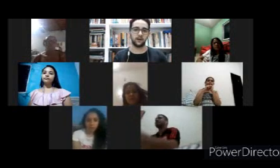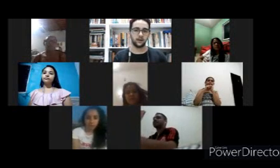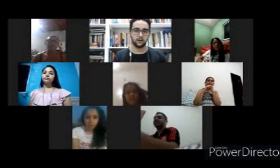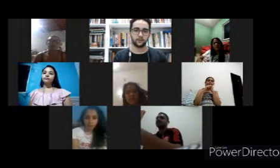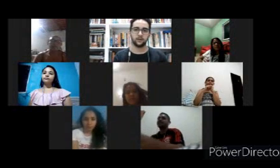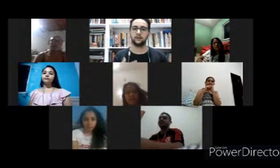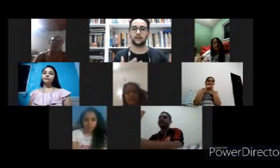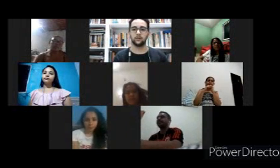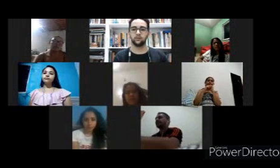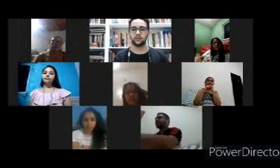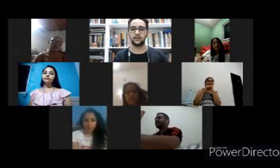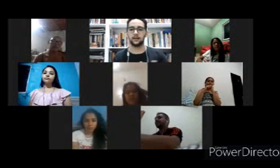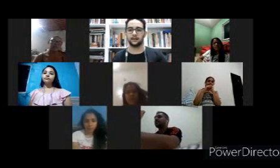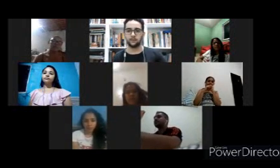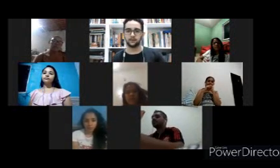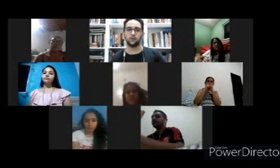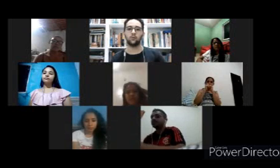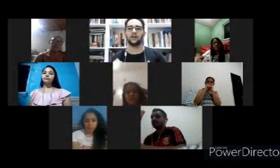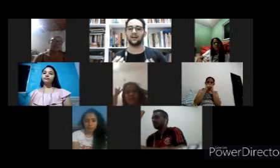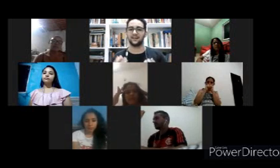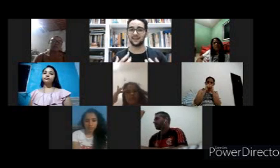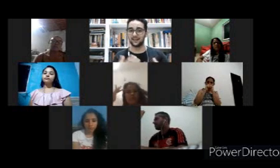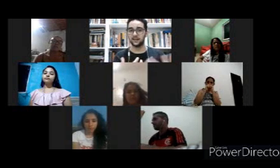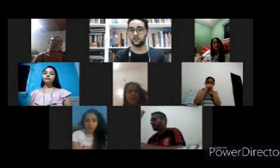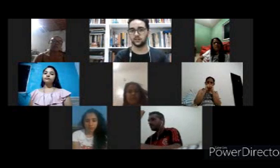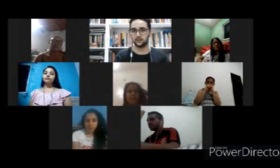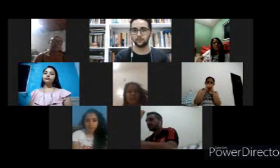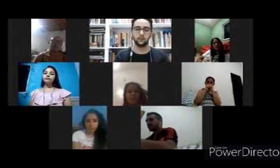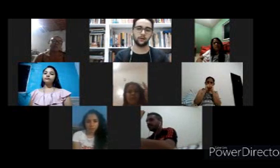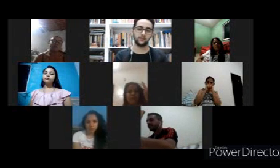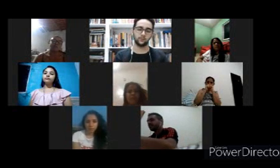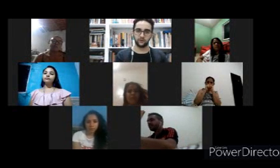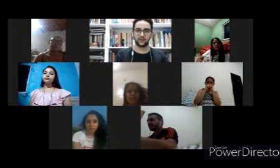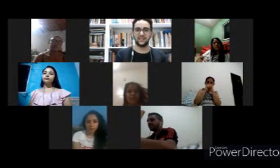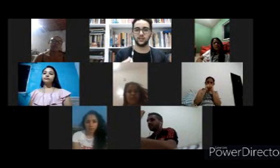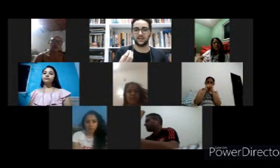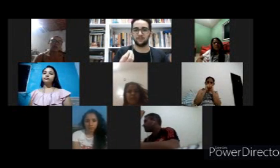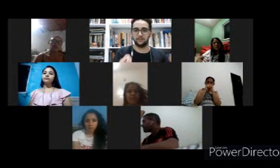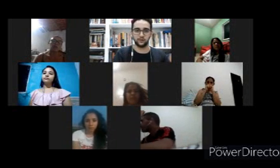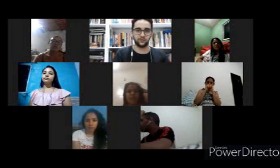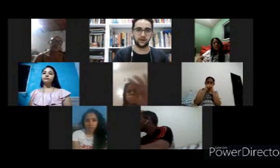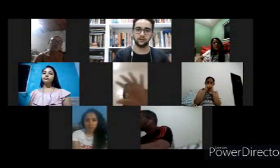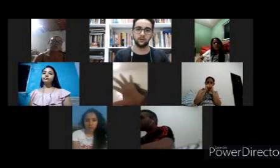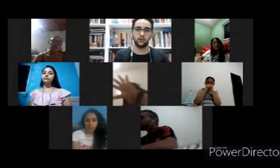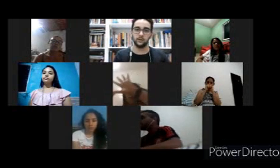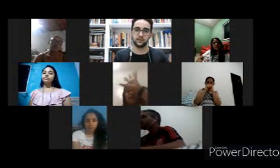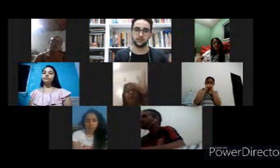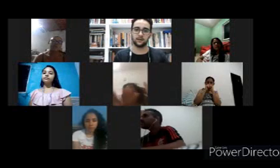transcrever e traduzir na Libras o que a letra quer dizer. Por exemplo, quando eu falo que é extremamente fácil, não existe a